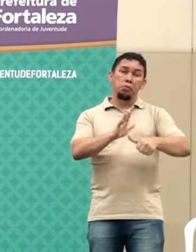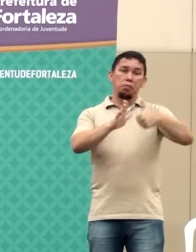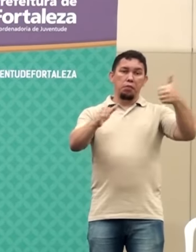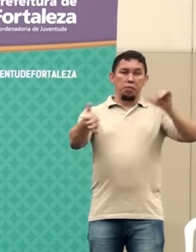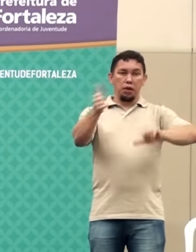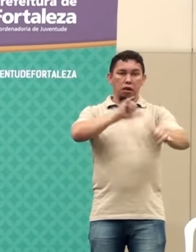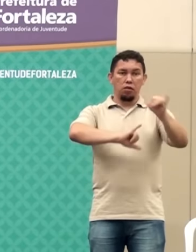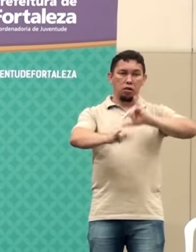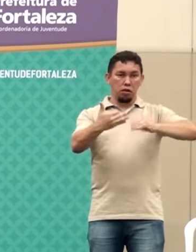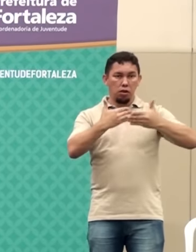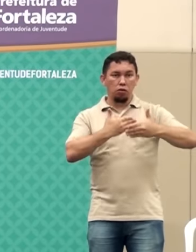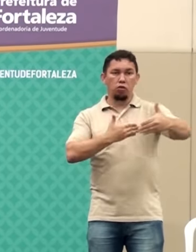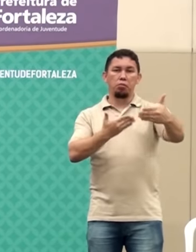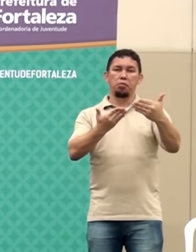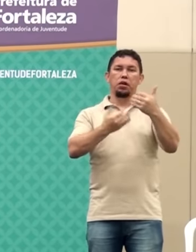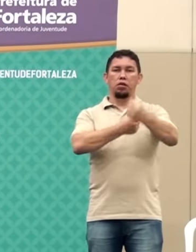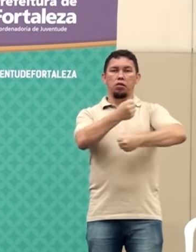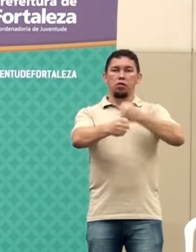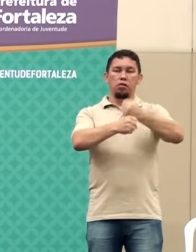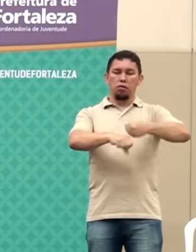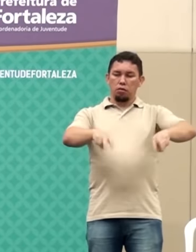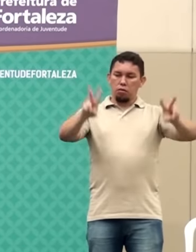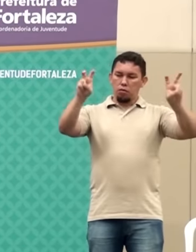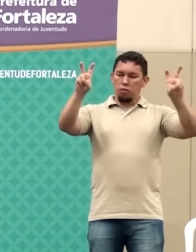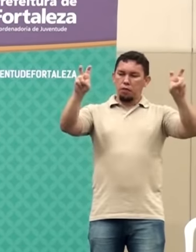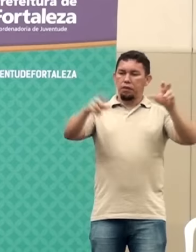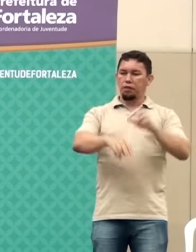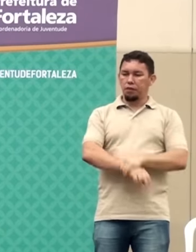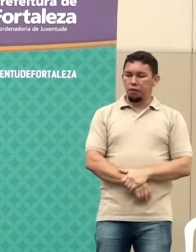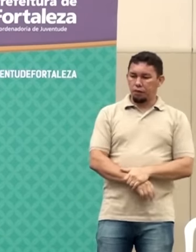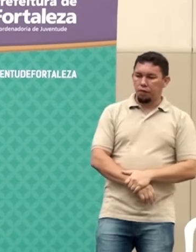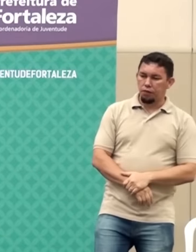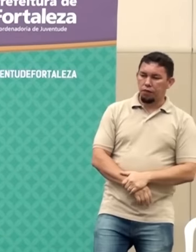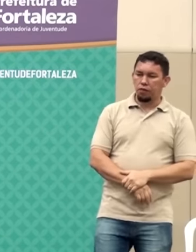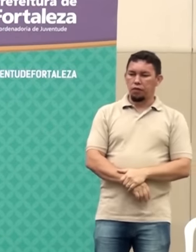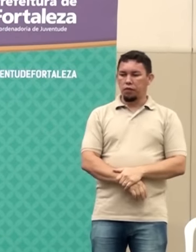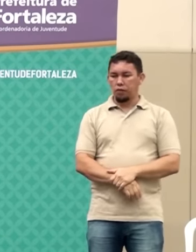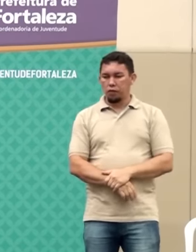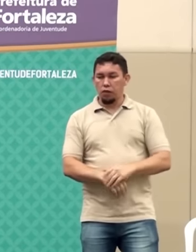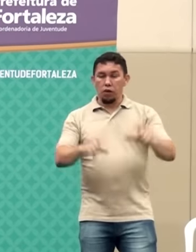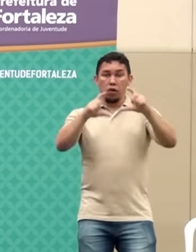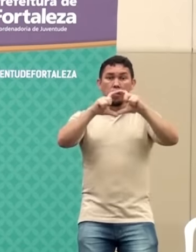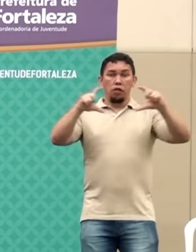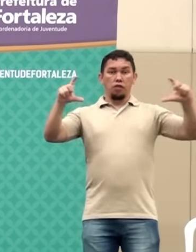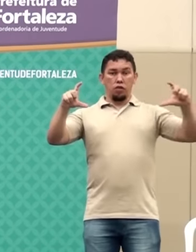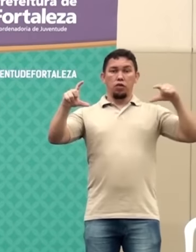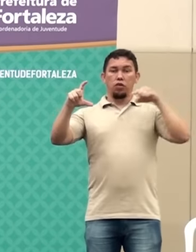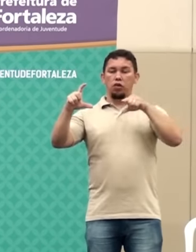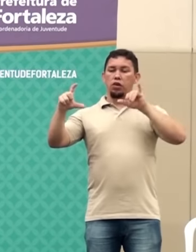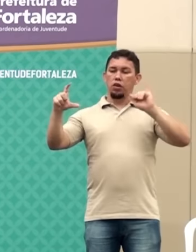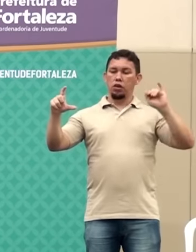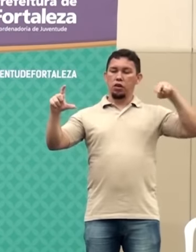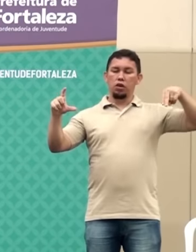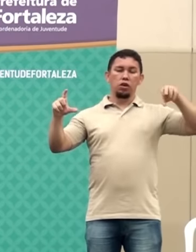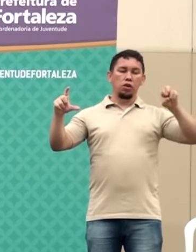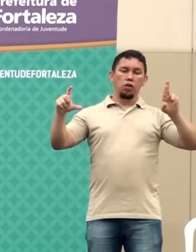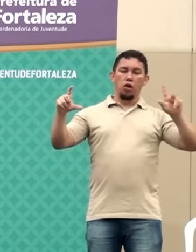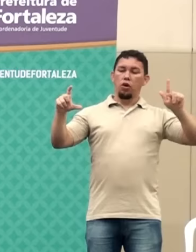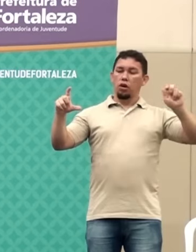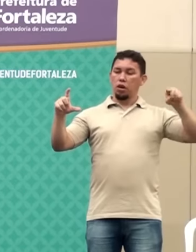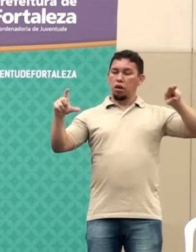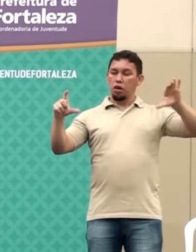desse ano, e o assunto dessa aula vai ser funções inorgânicas, tá? A gente vai